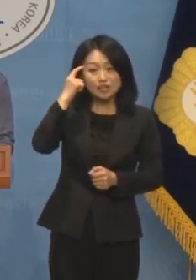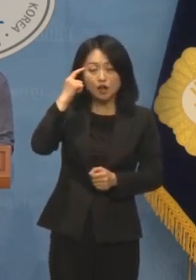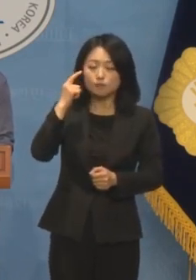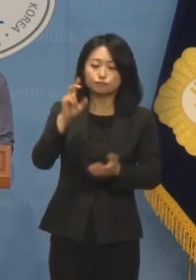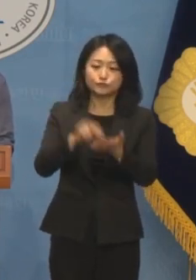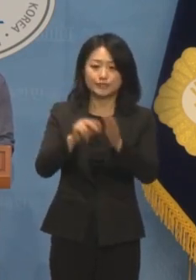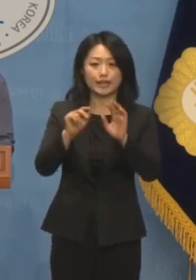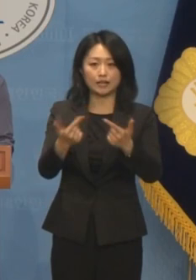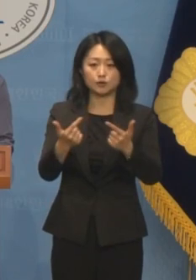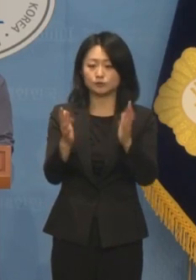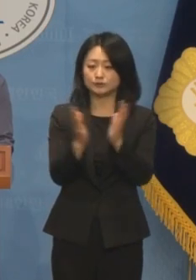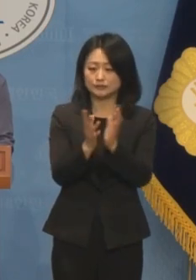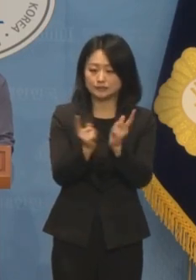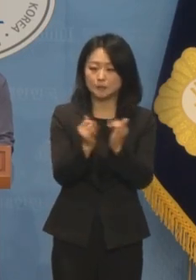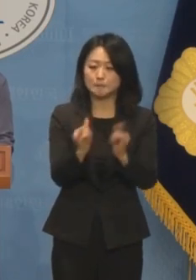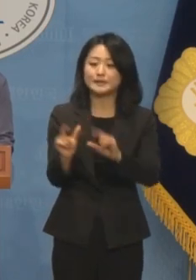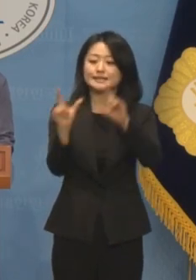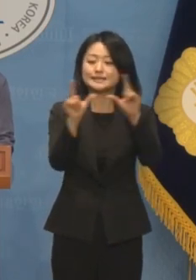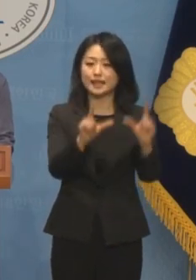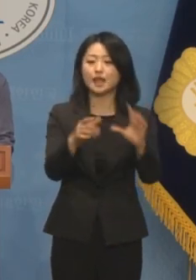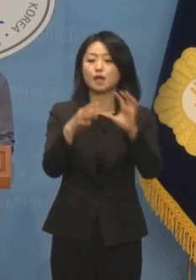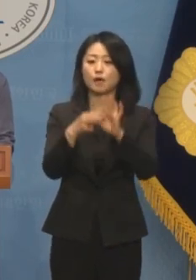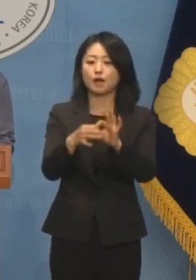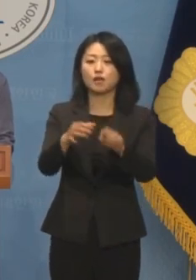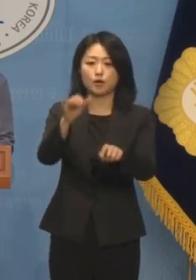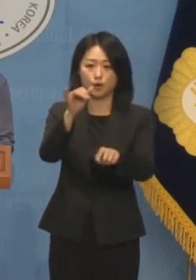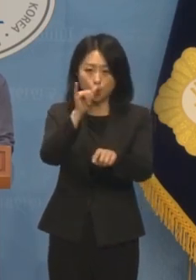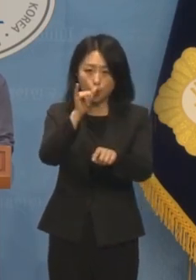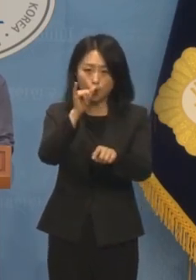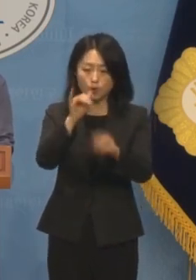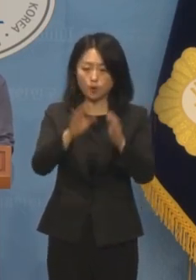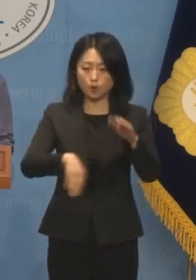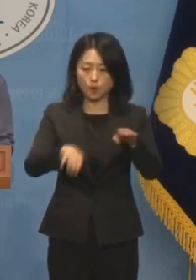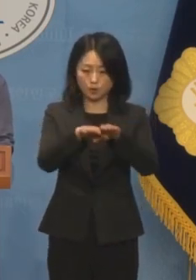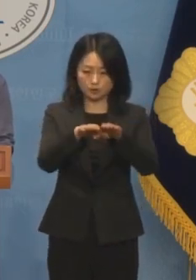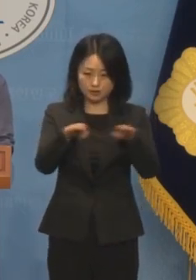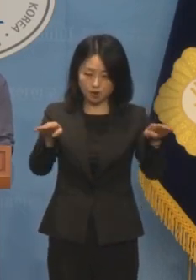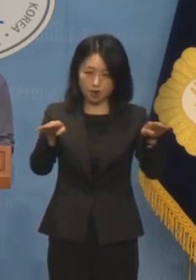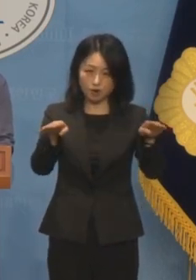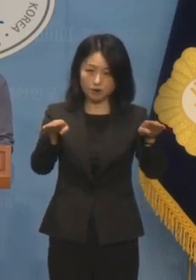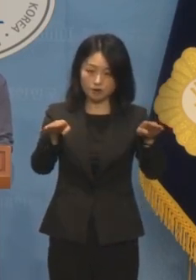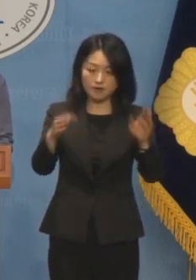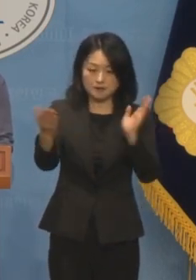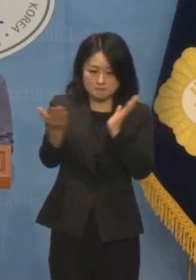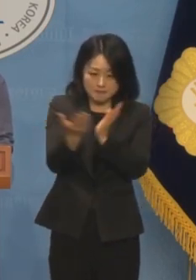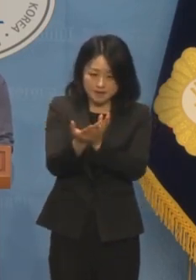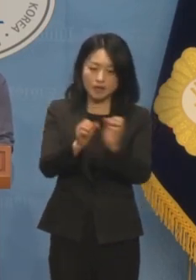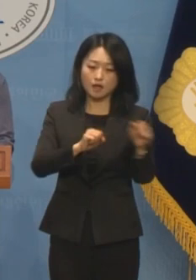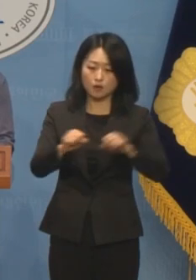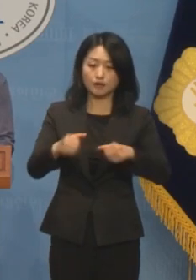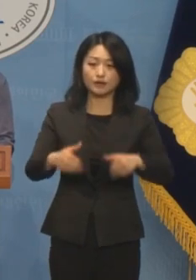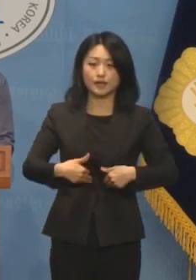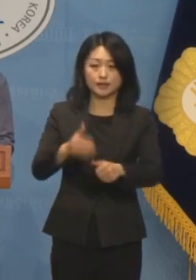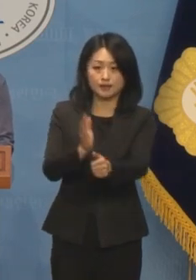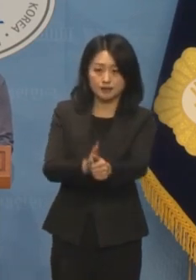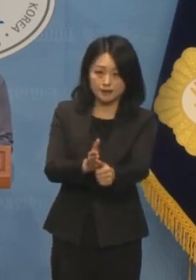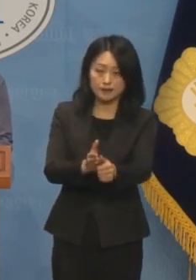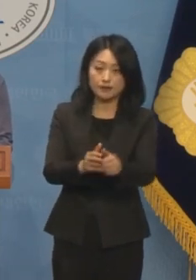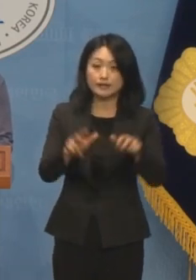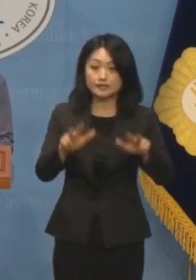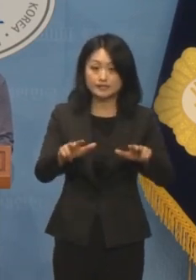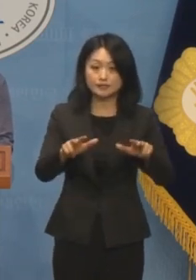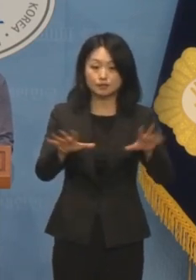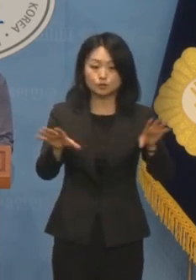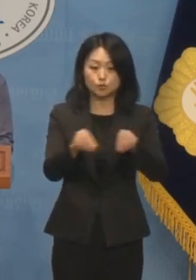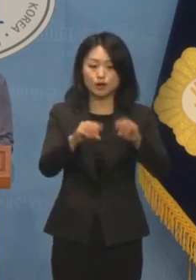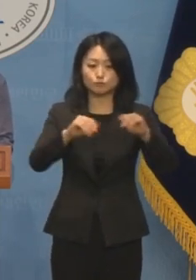아주 직접적인 민생의 영역이며 공정과 공평의 문제입니다. 지금은 종부세를